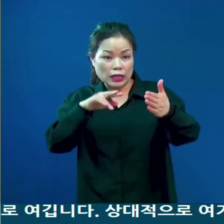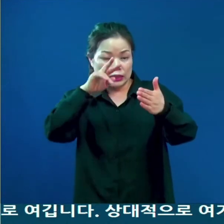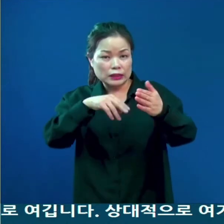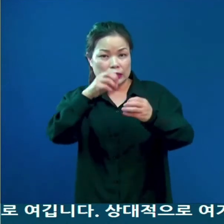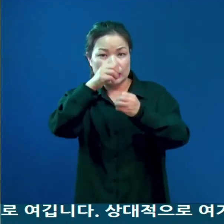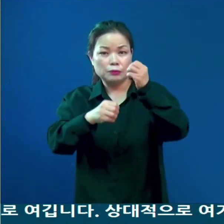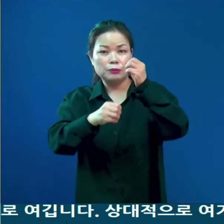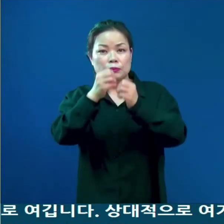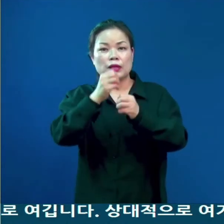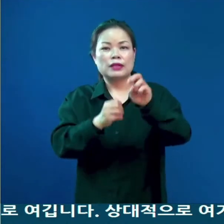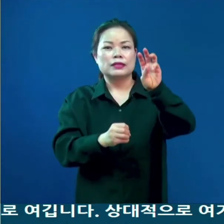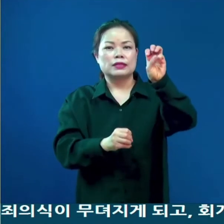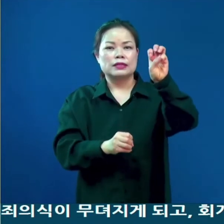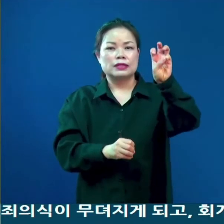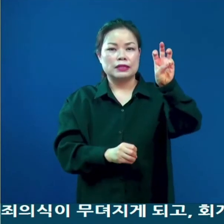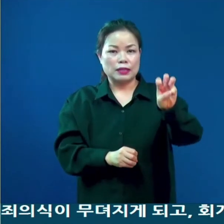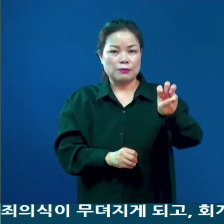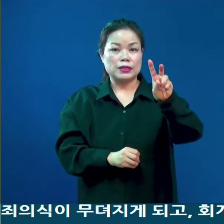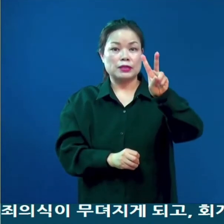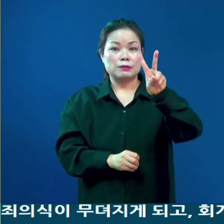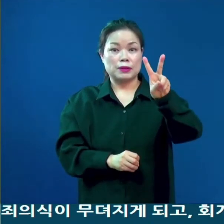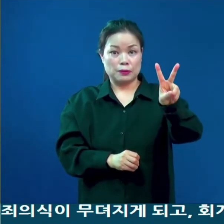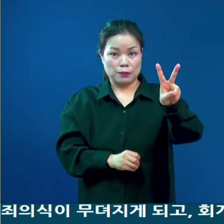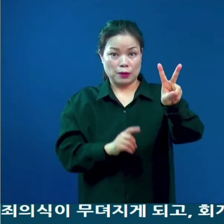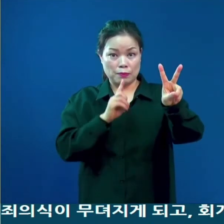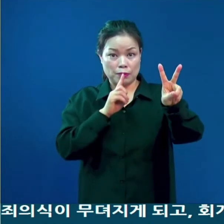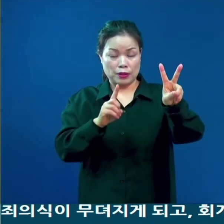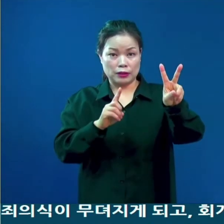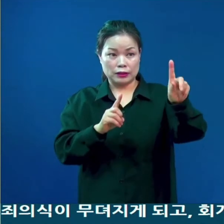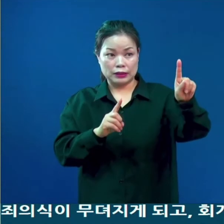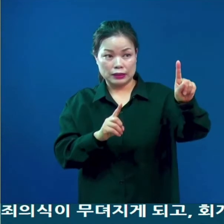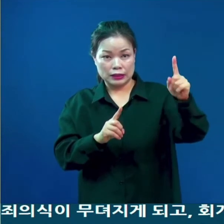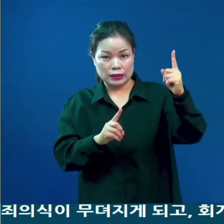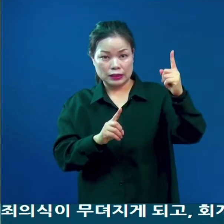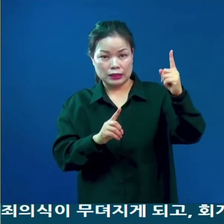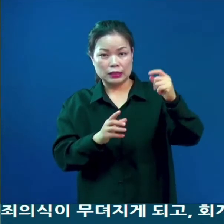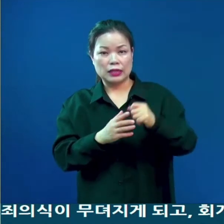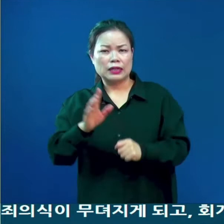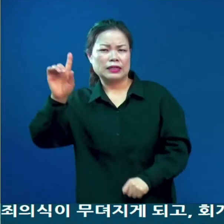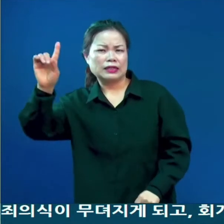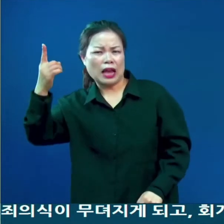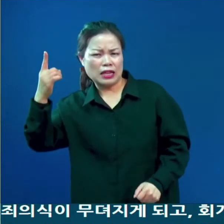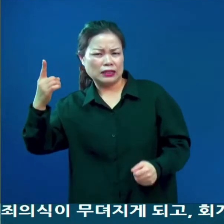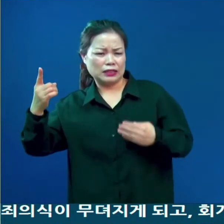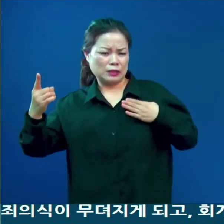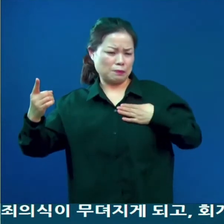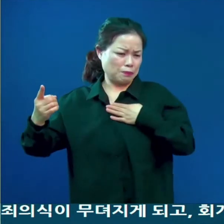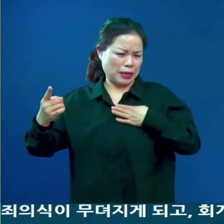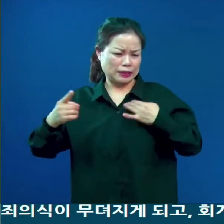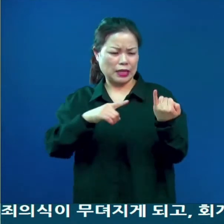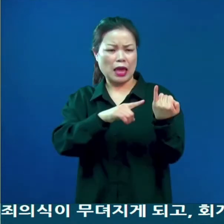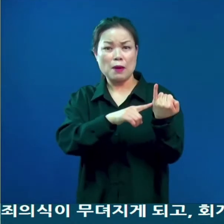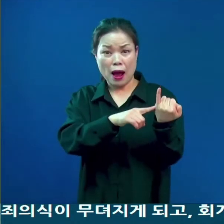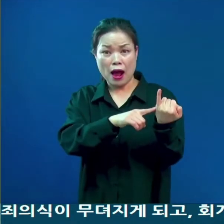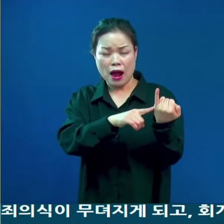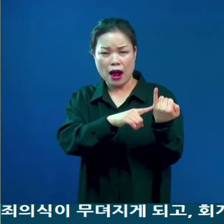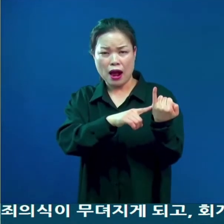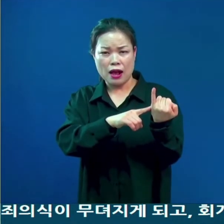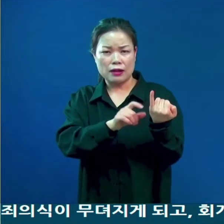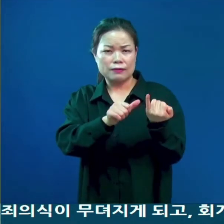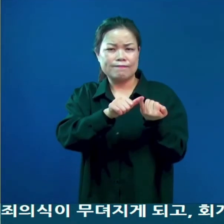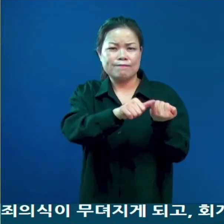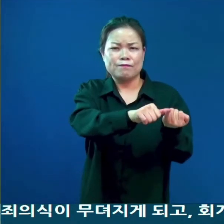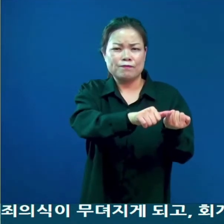시편 32편의 말씀은 다윗이 밧세바와 이렇게 간음을 하고 밧세바의